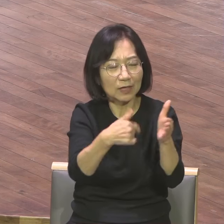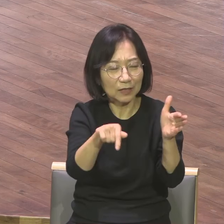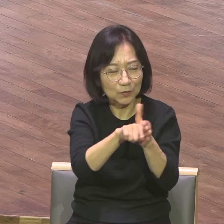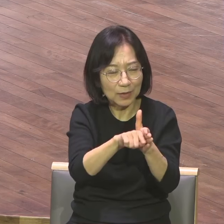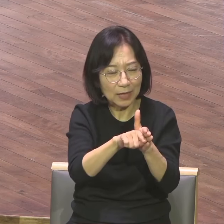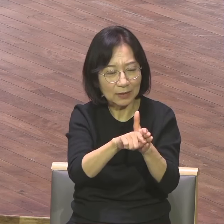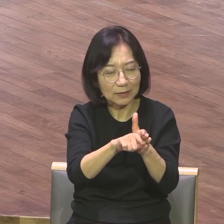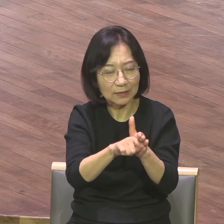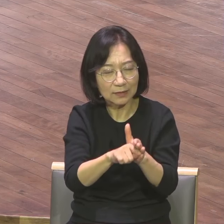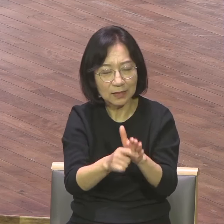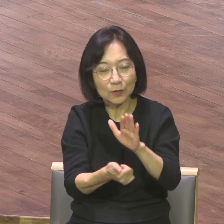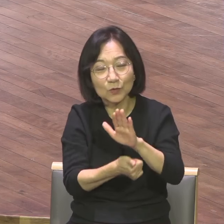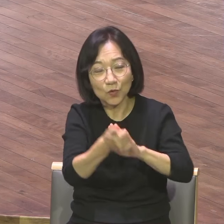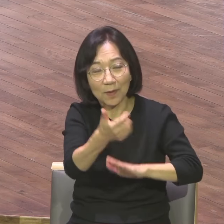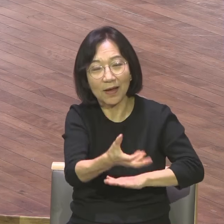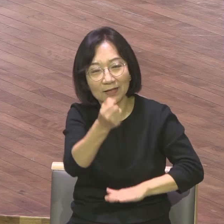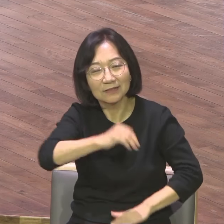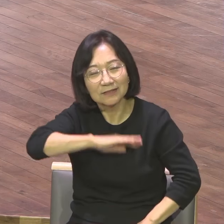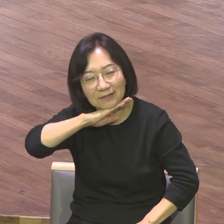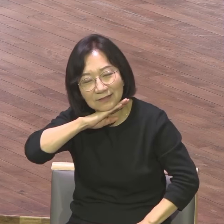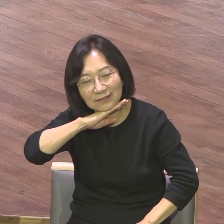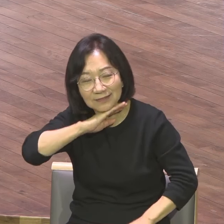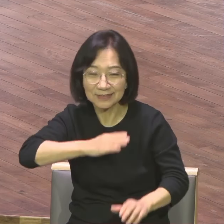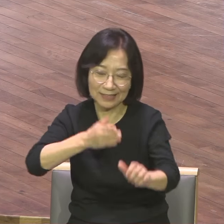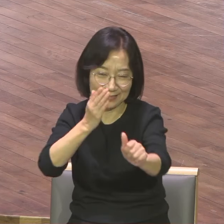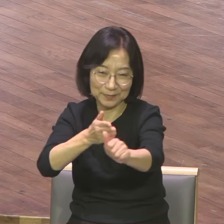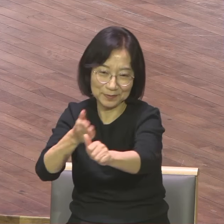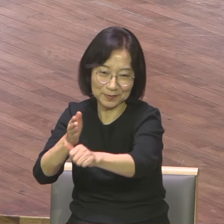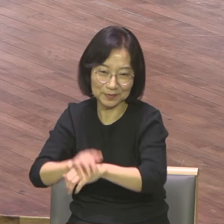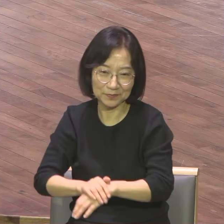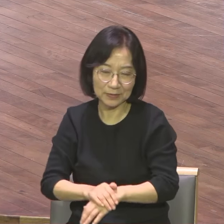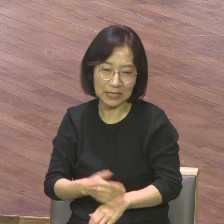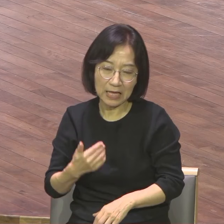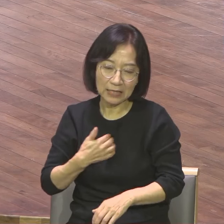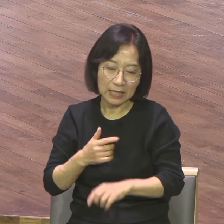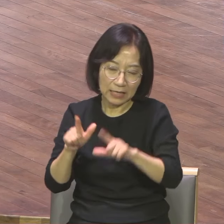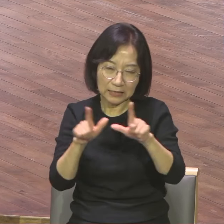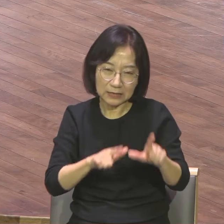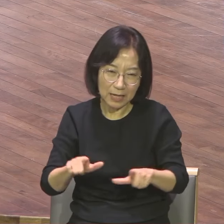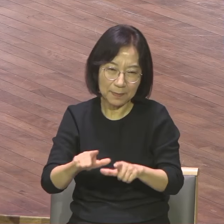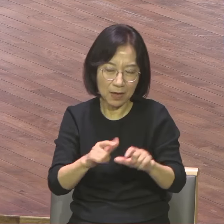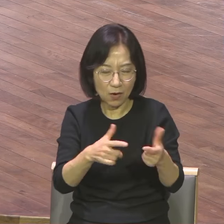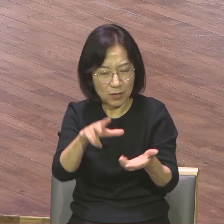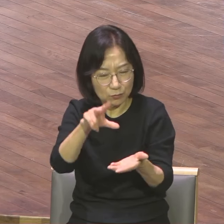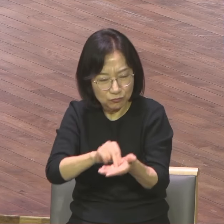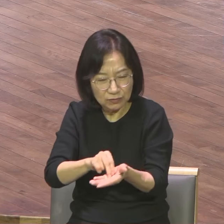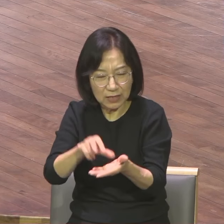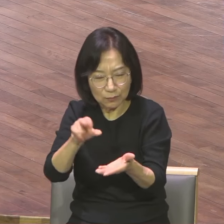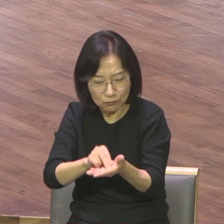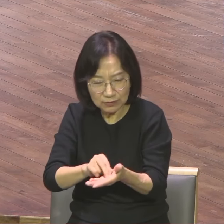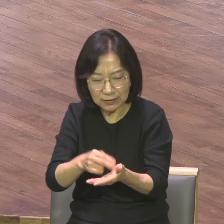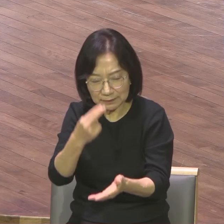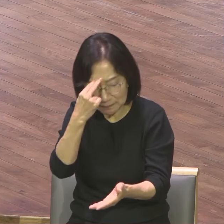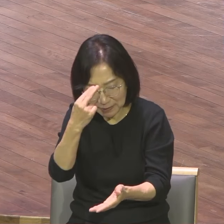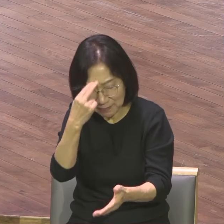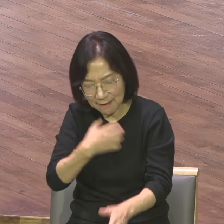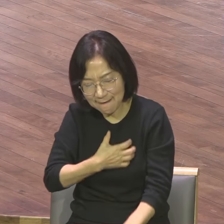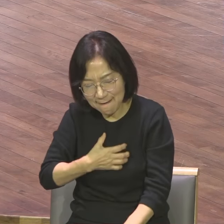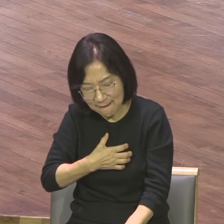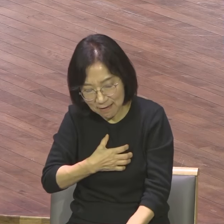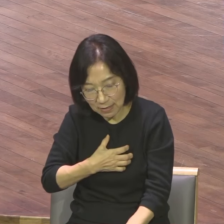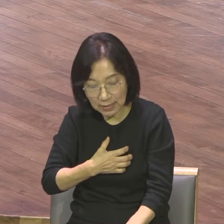바랍니다. 그리고 여러분의 삶 속에 뭔가 풀려지지 않는 문제가 있거든 사람 바라보지